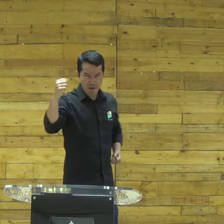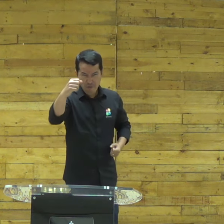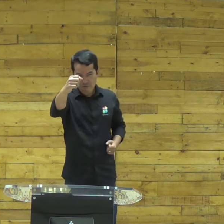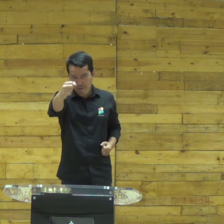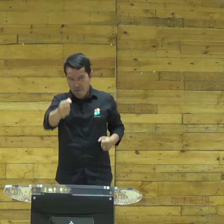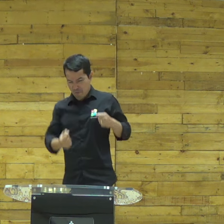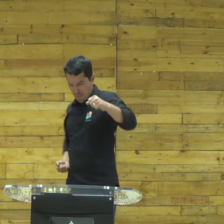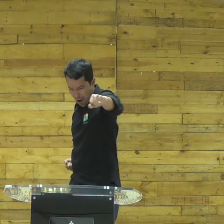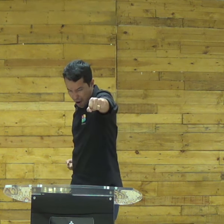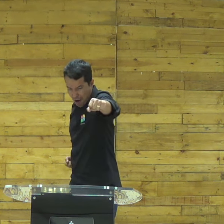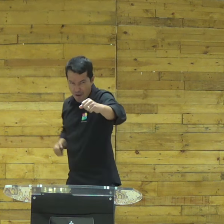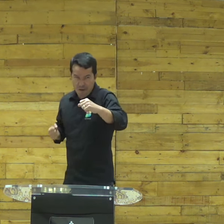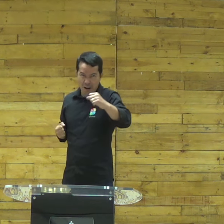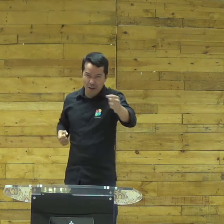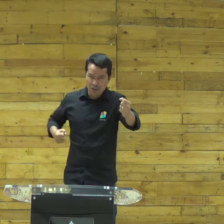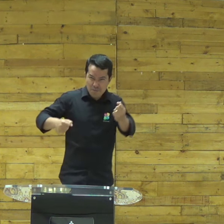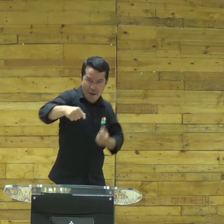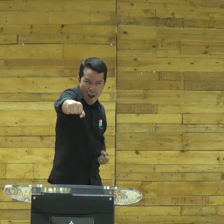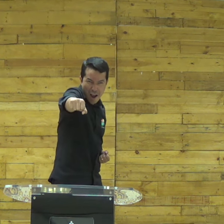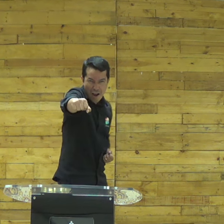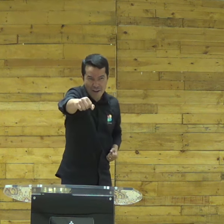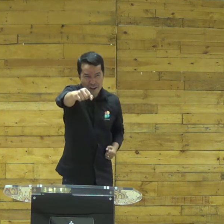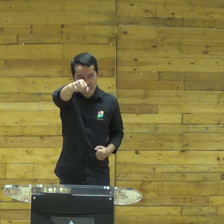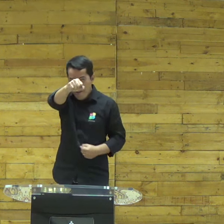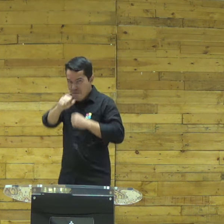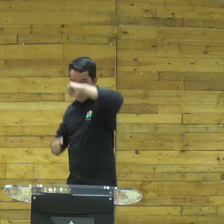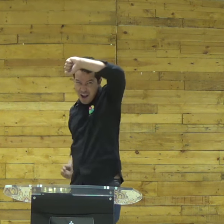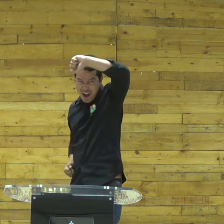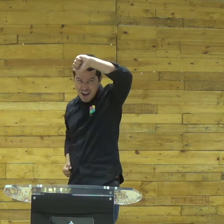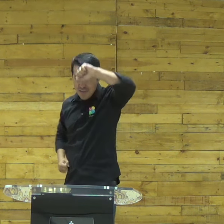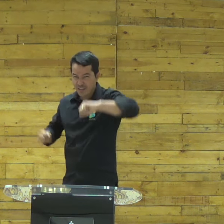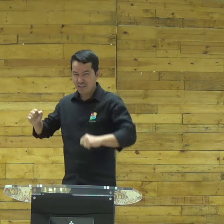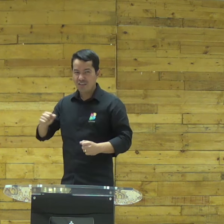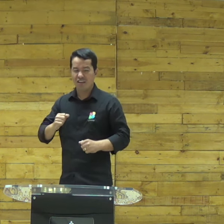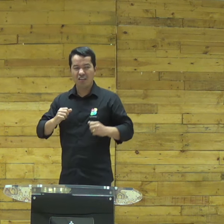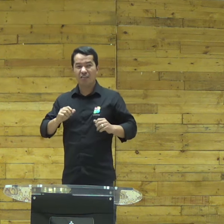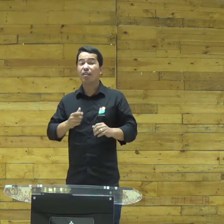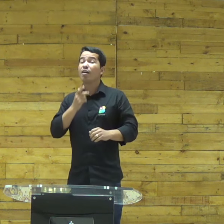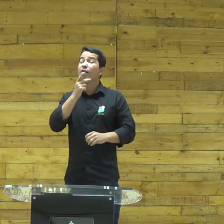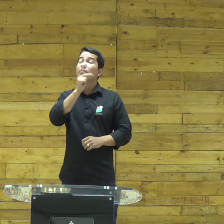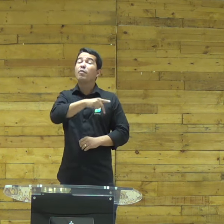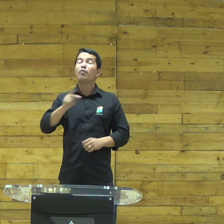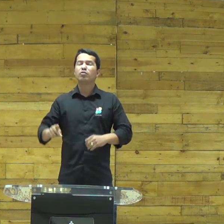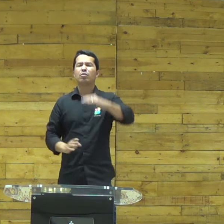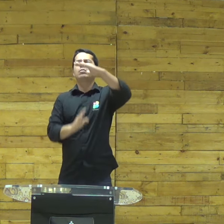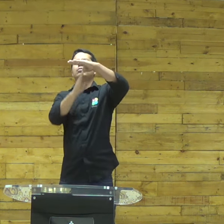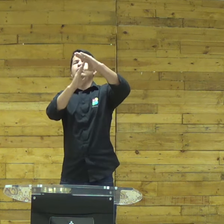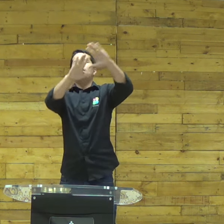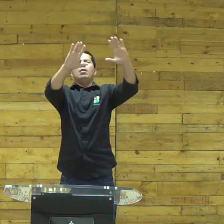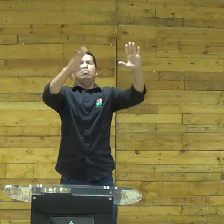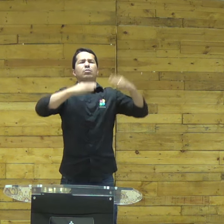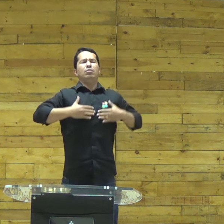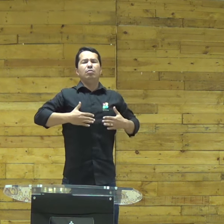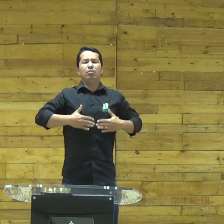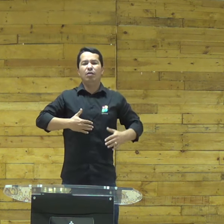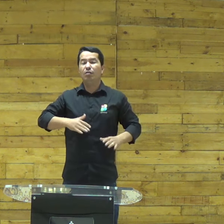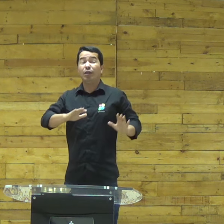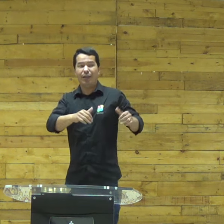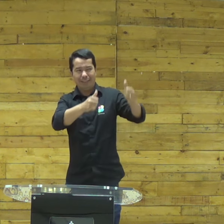judou fui fazer uma arte marcial e e o professor pegou e falou